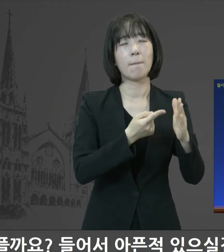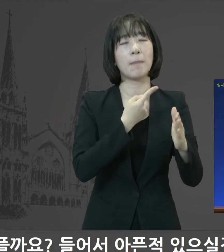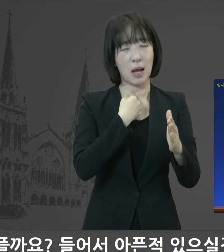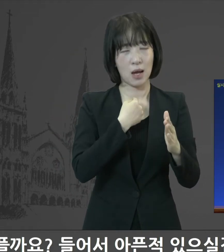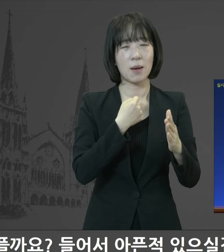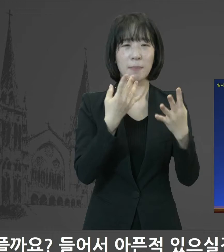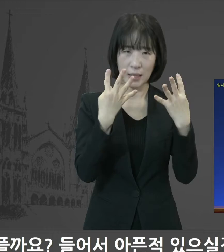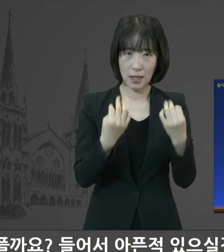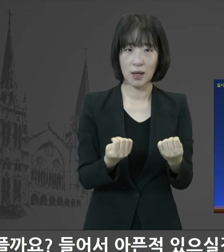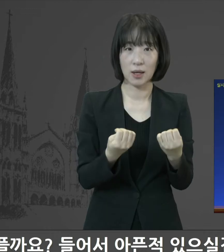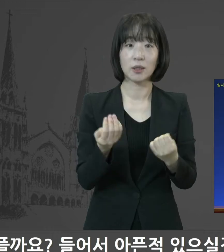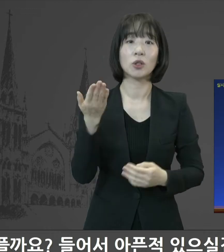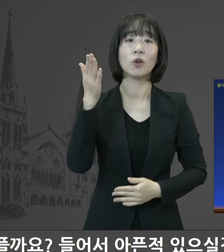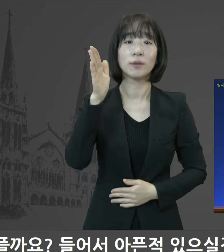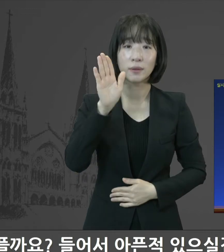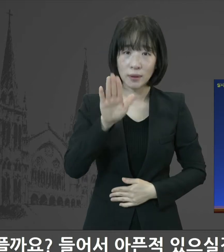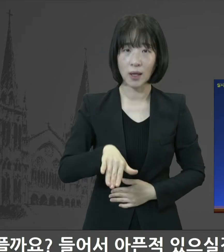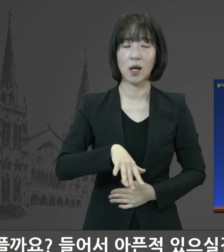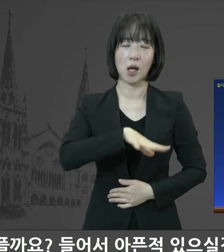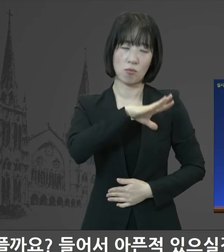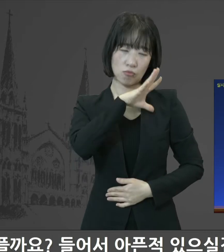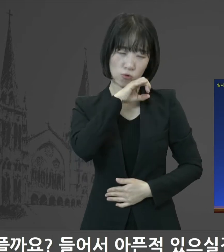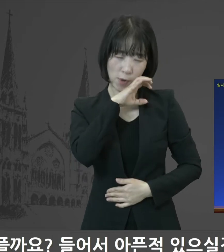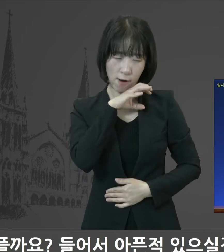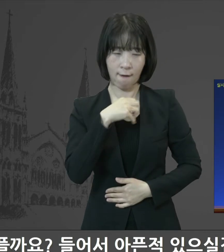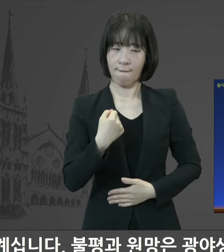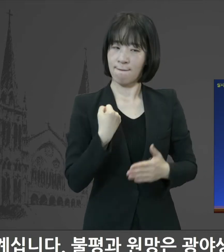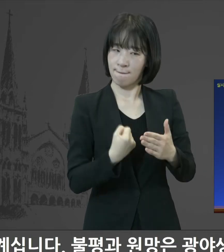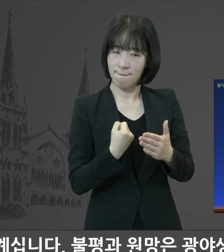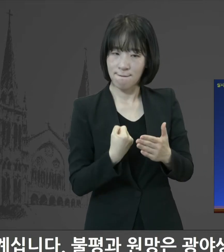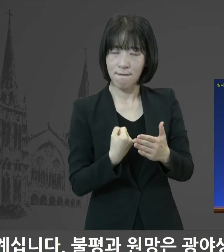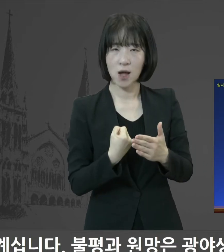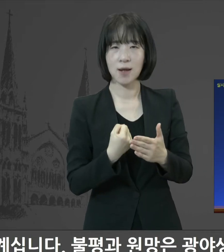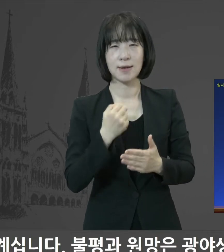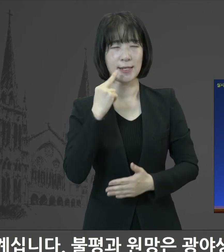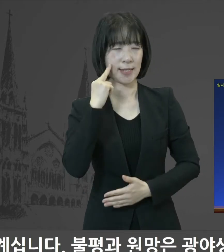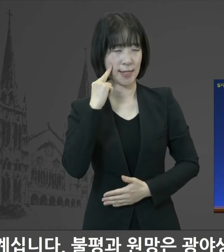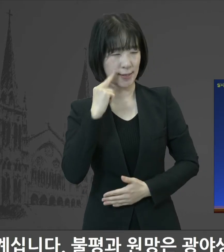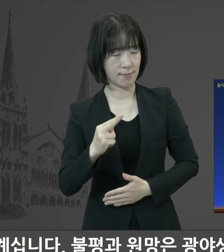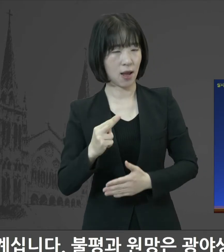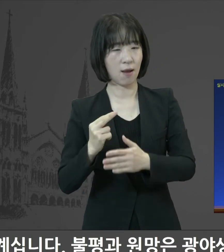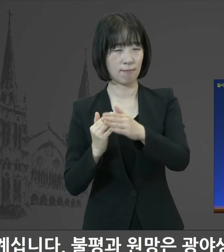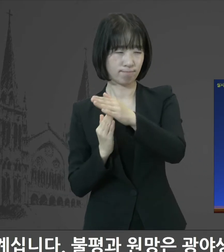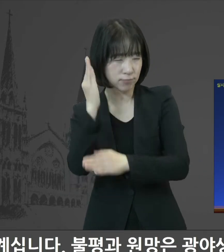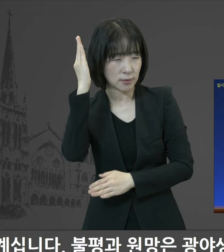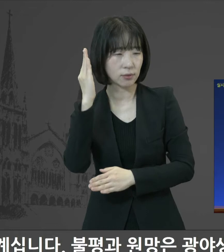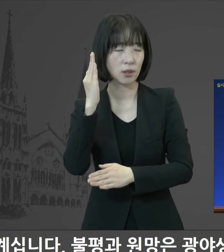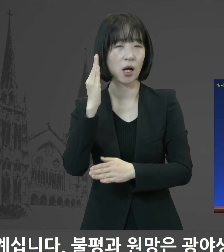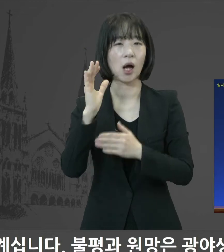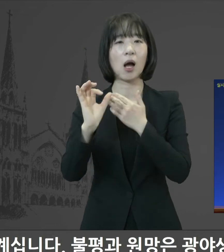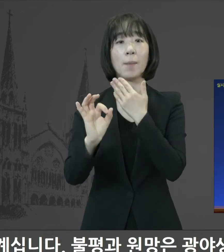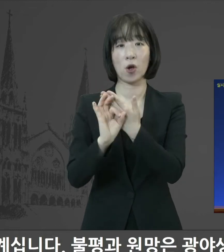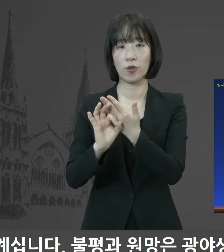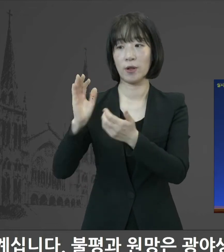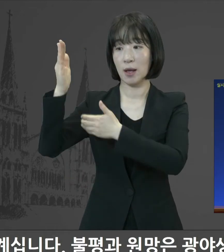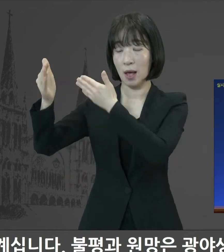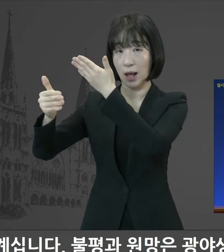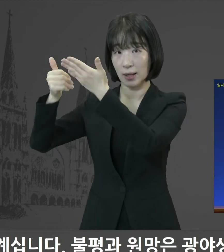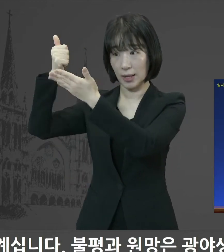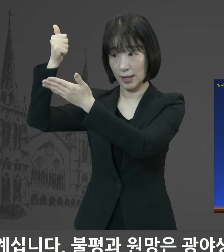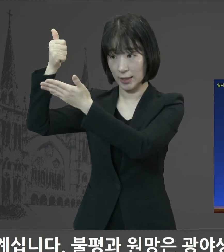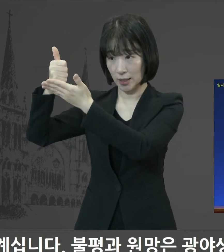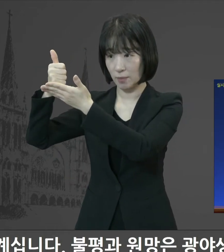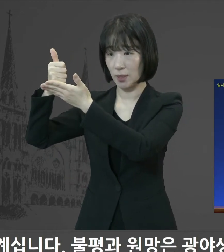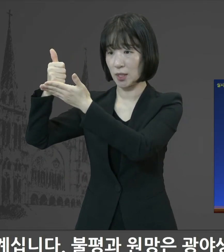뭐냐면 불평과 원망이 도를 넘어설 때, 곧 하나님의 임재하심, 하나님의